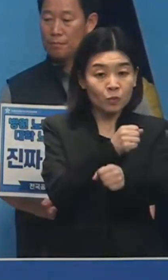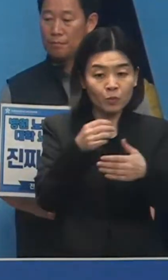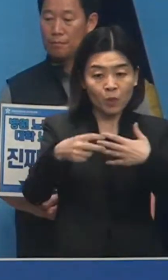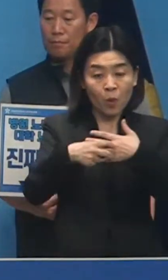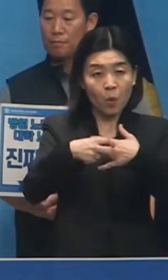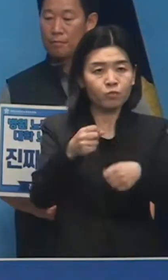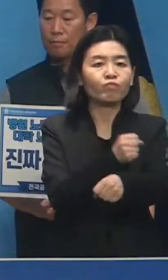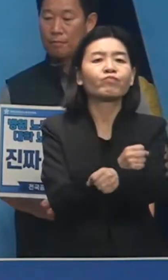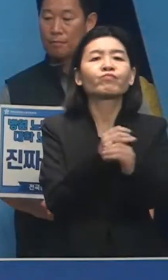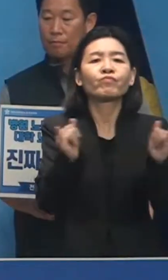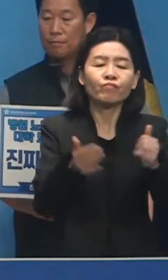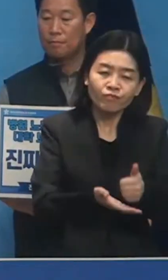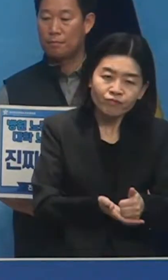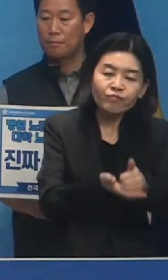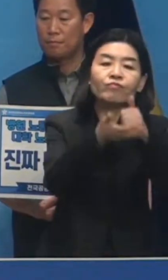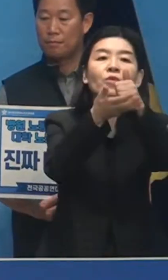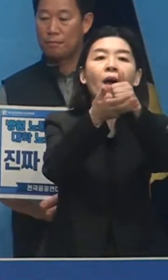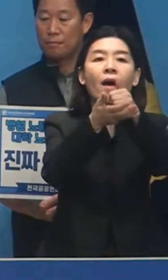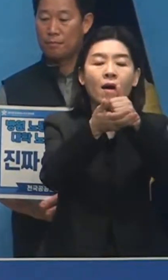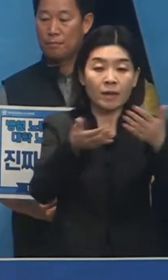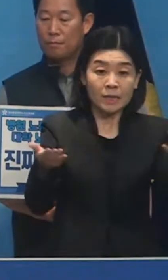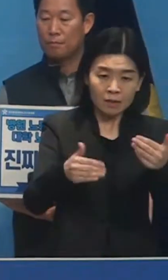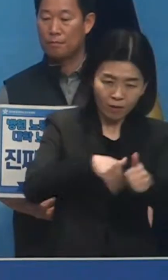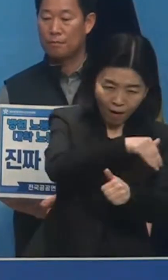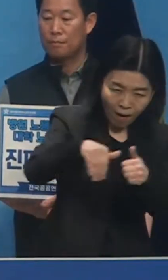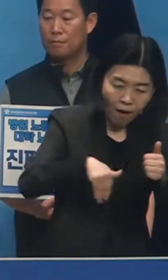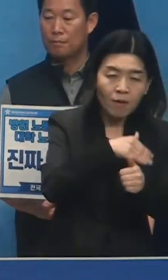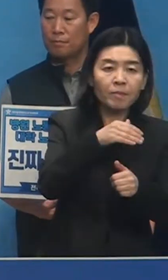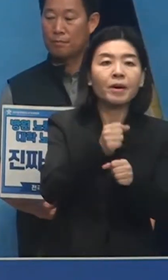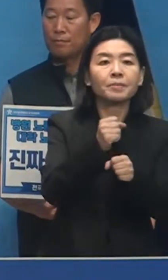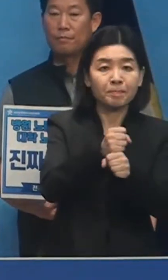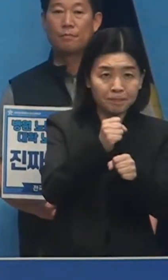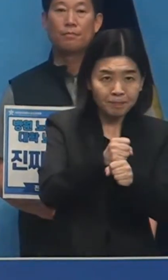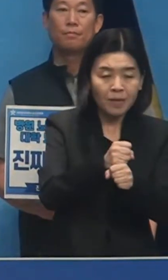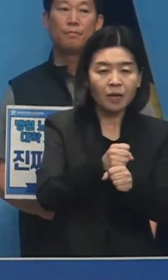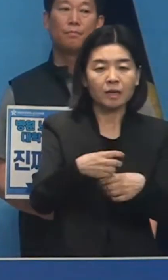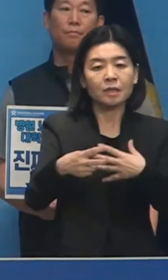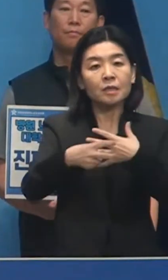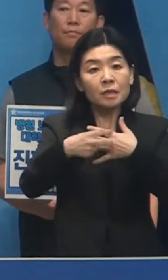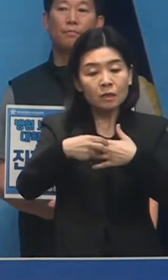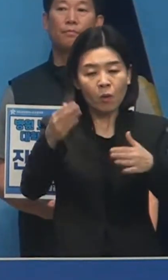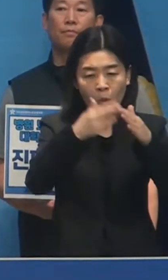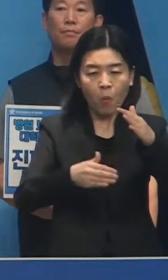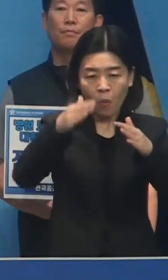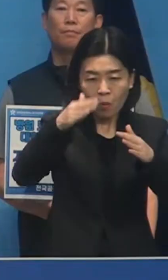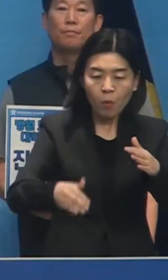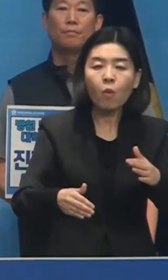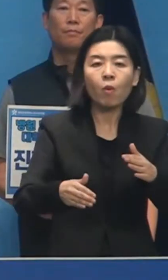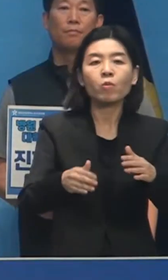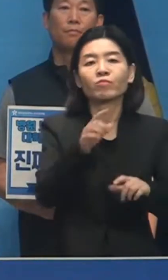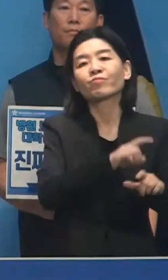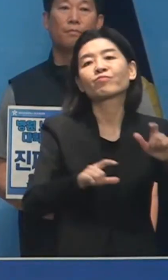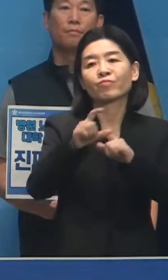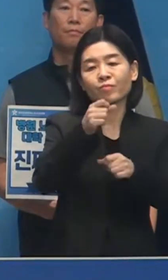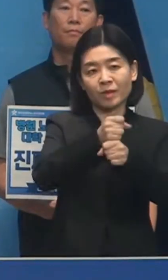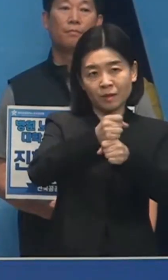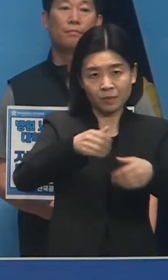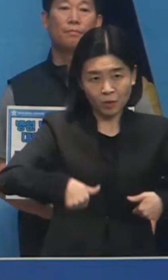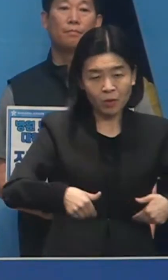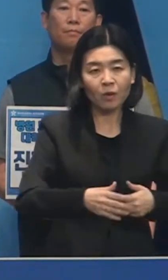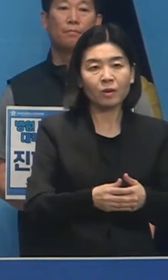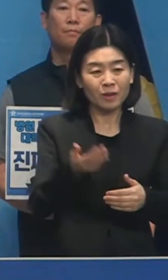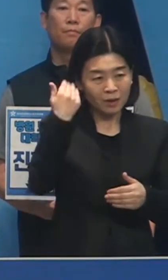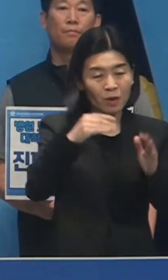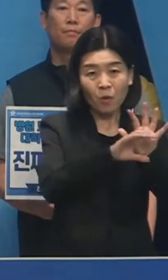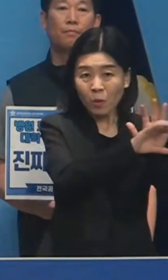병원 노동자가 존중받고 일할 수 있는 환경을 만들고 의료 공공성을 강화해야 합니다. 코로나 시기에